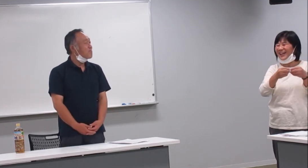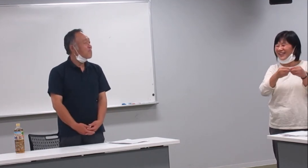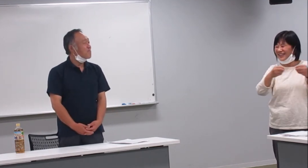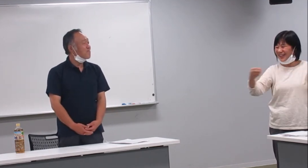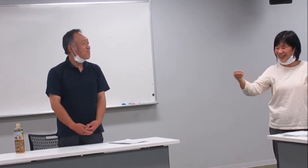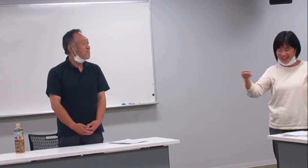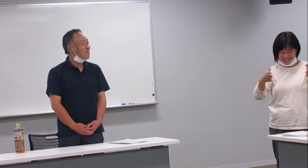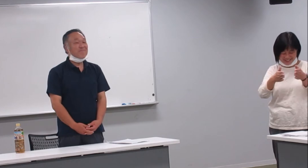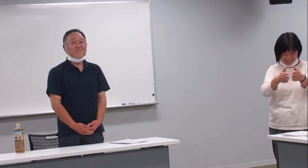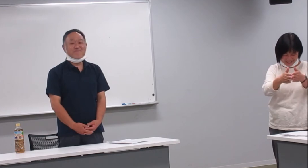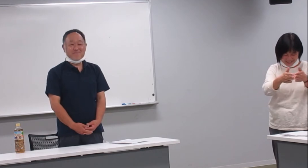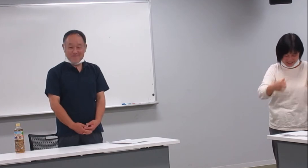崎は長い先。